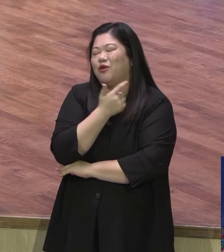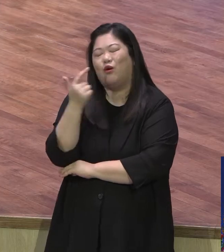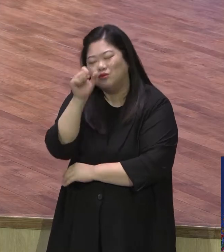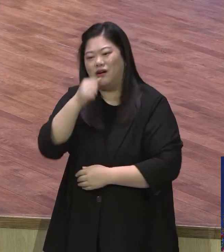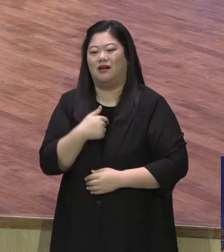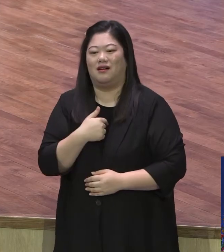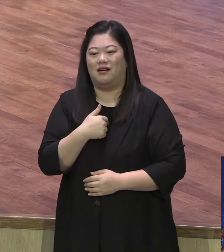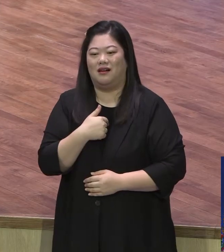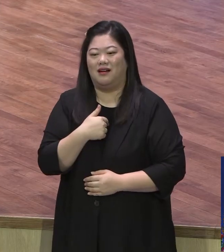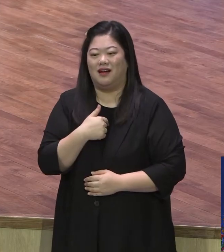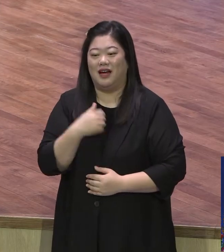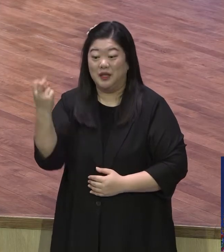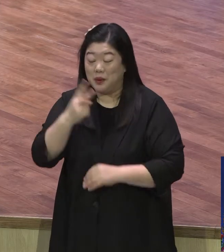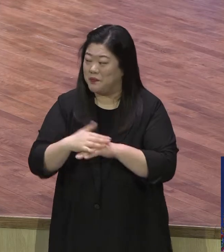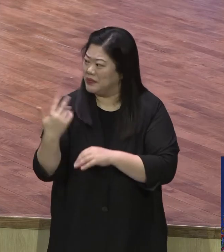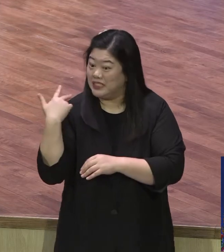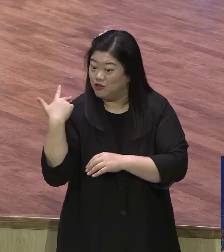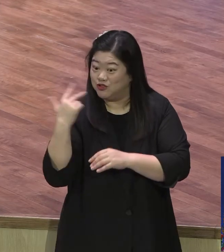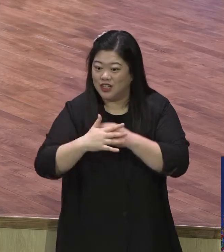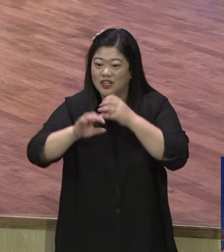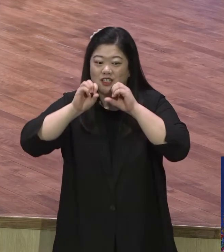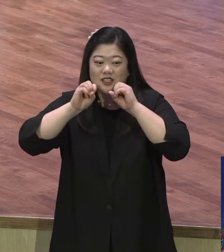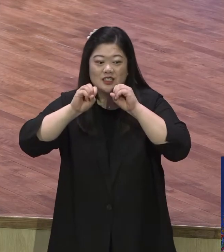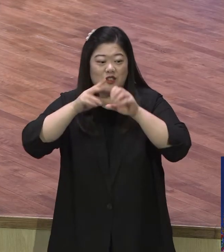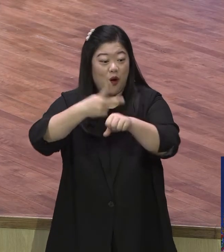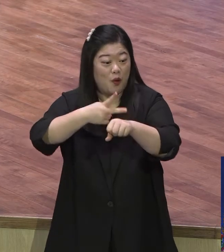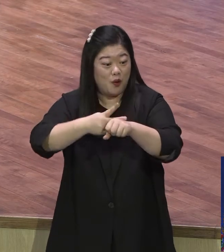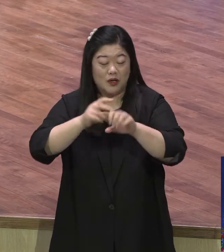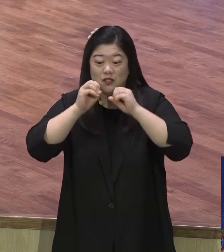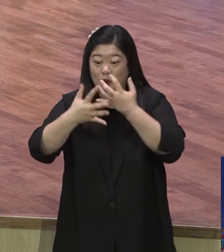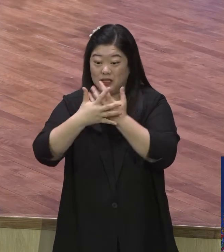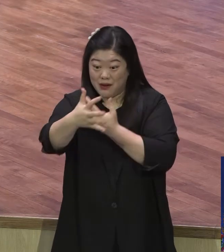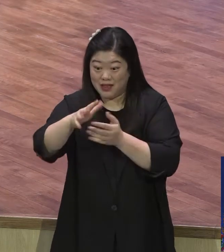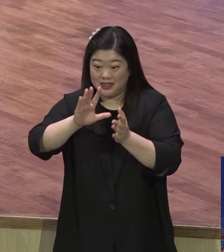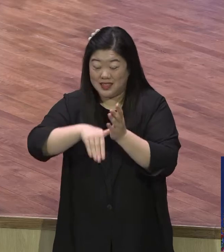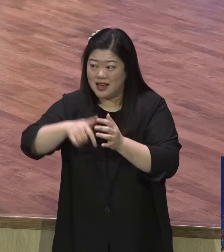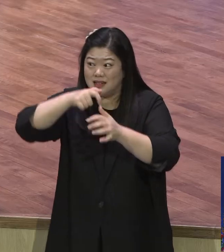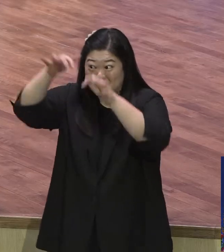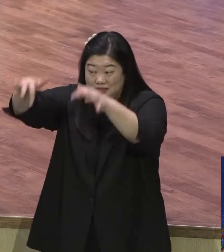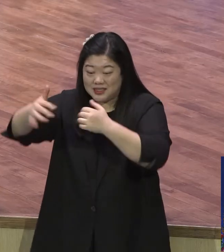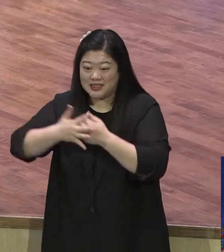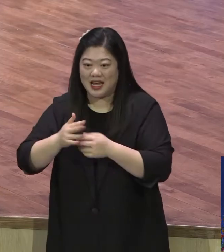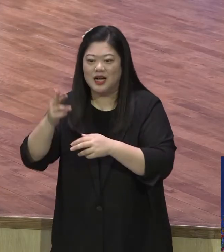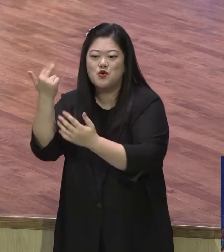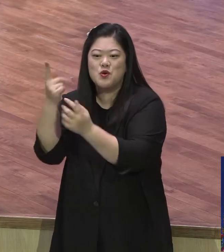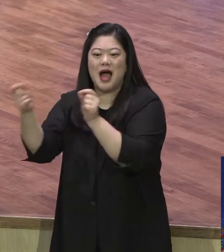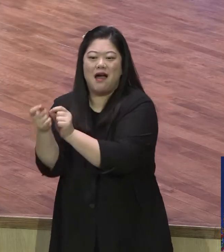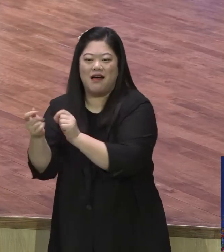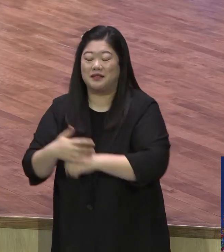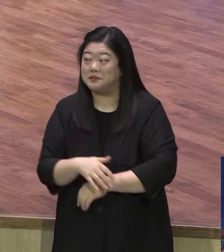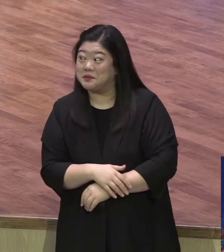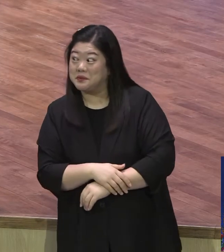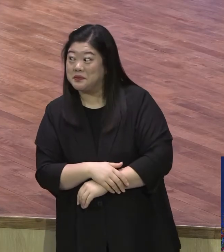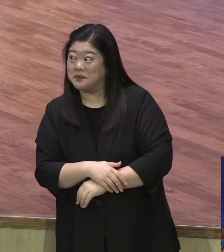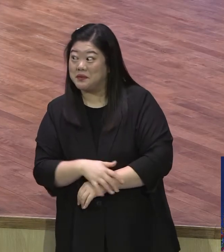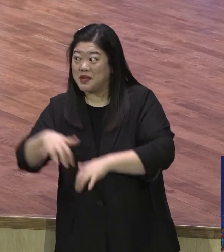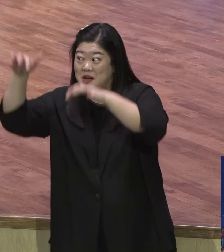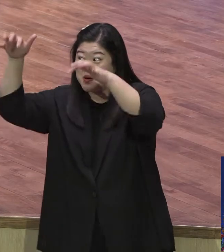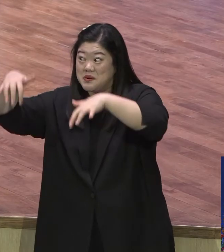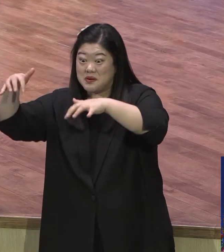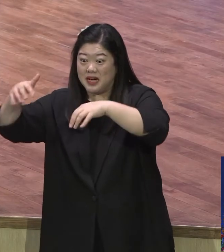딱 쳐보여요 너무너무 비를 좋아합니다 제가 비 오는 날 되게 좋아해요 운동할 때 말고